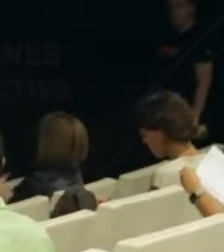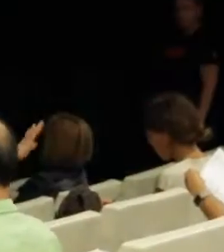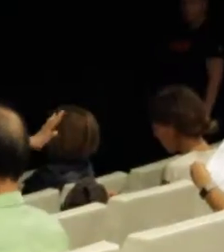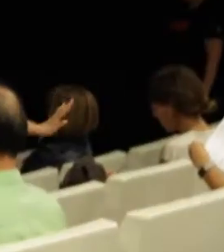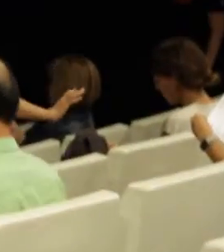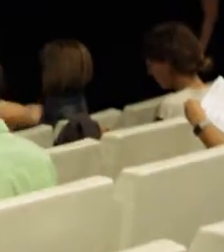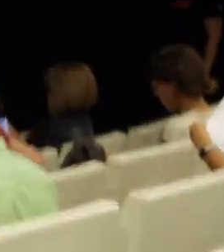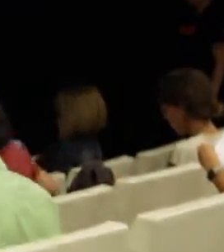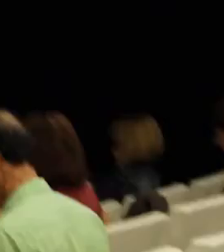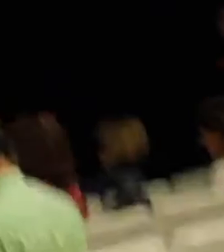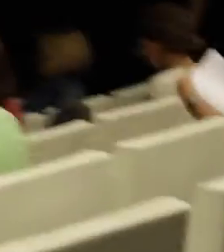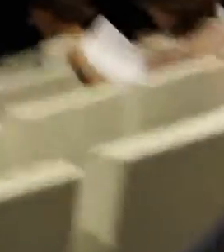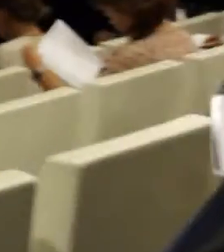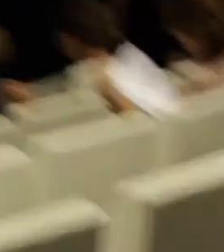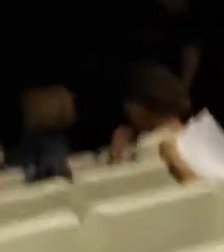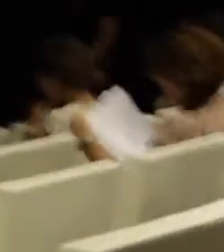con lo que respecta